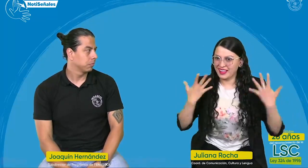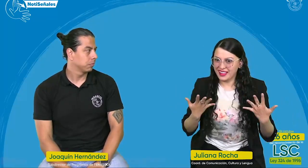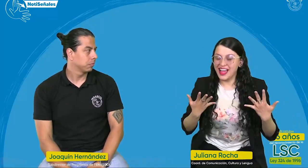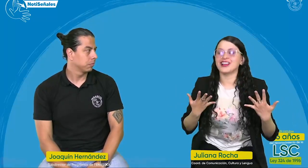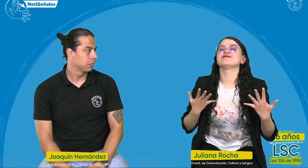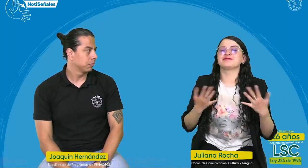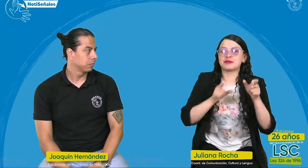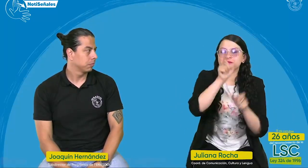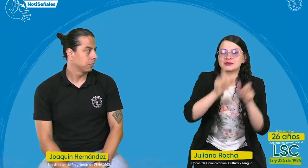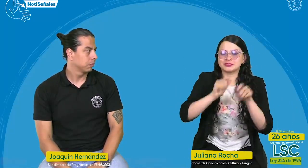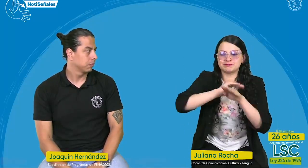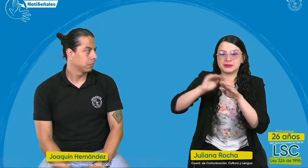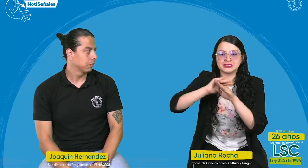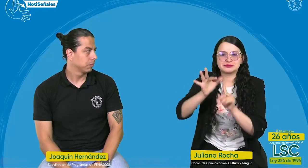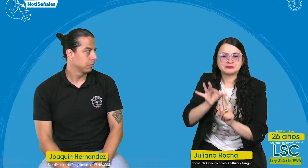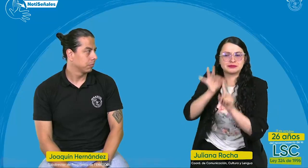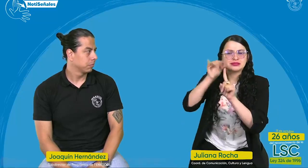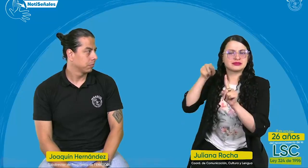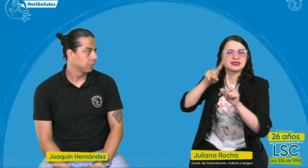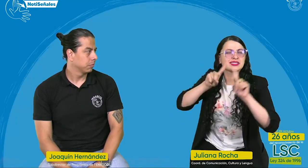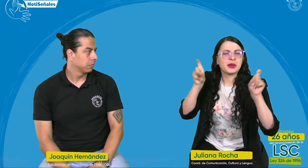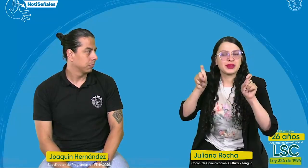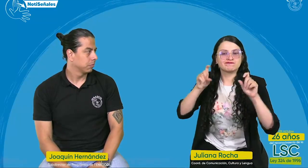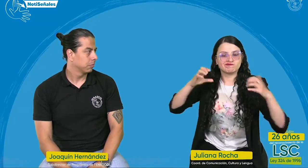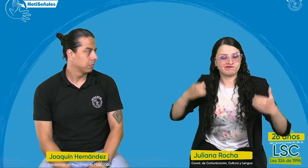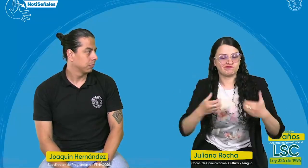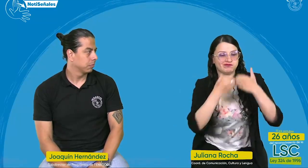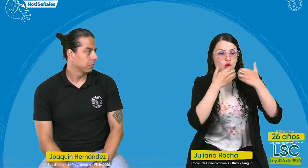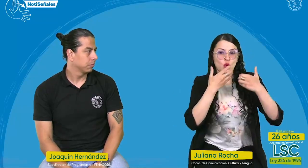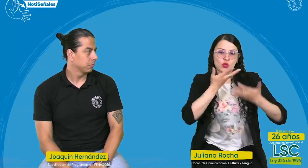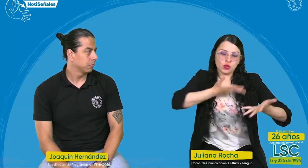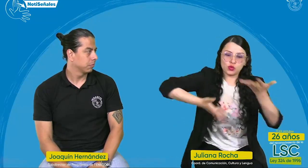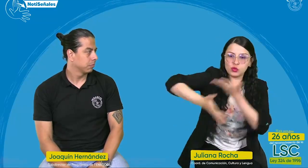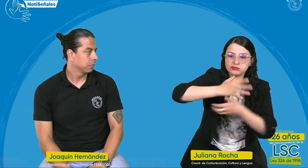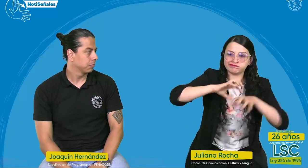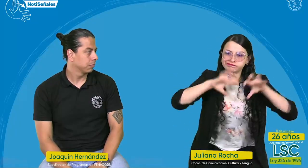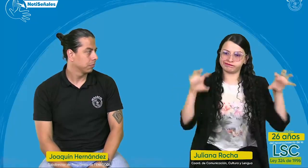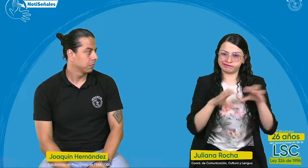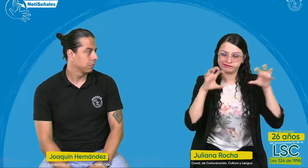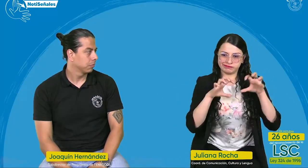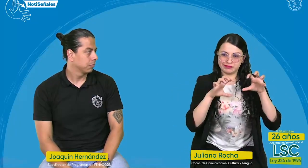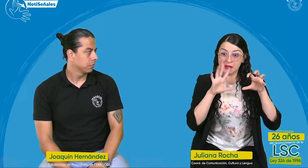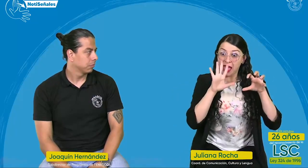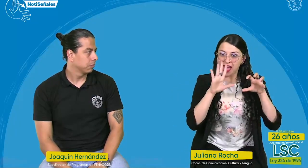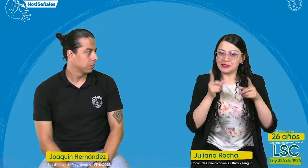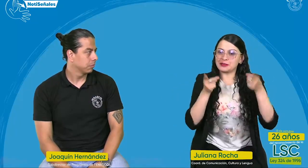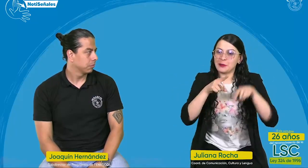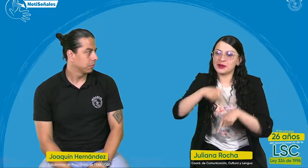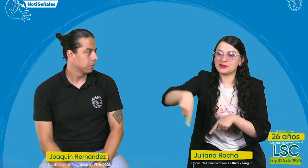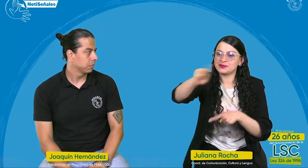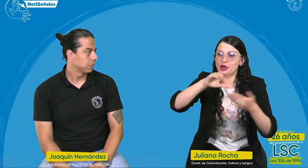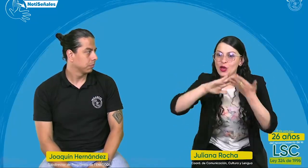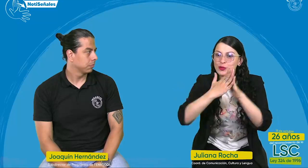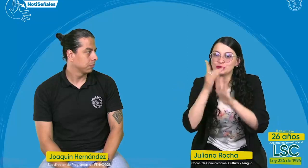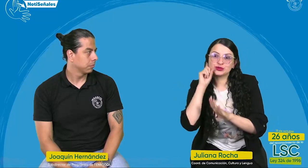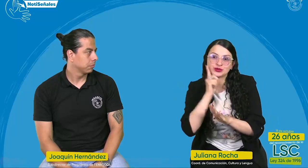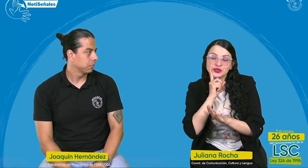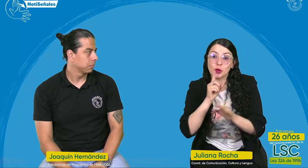organizando algo especial tenemos invitadas a personas muy importantes a una gala vamos a hacer esta actividad pero también